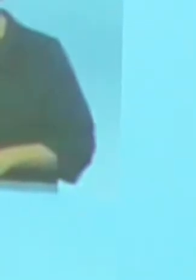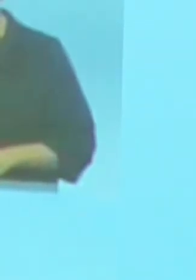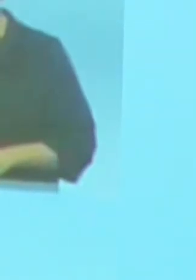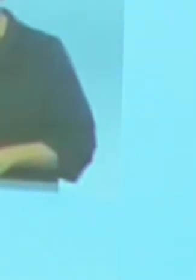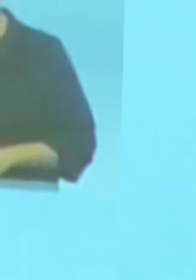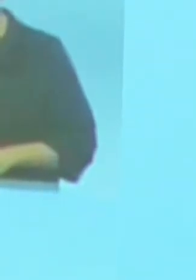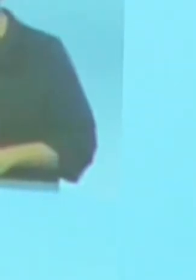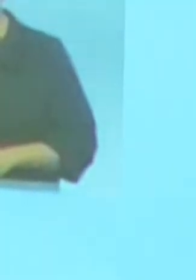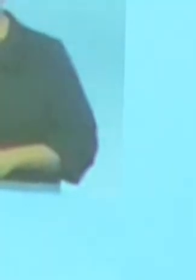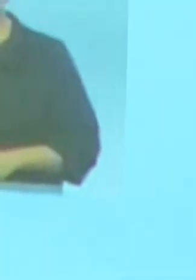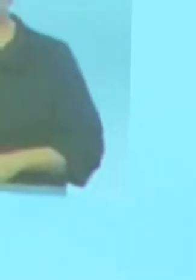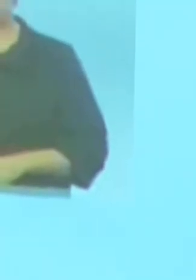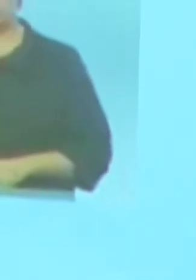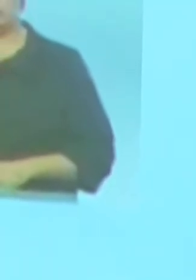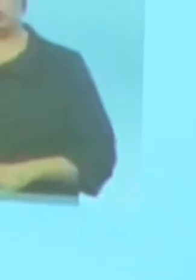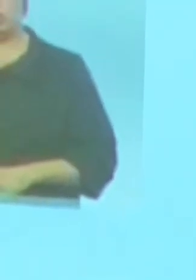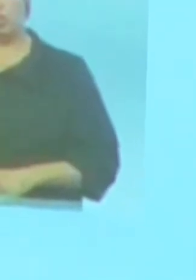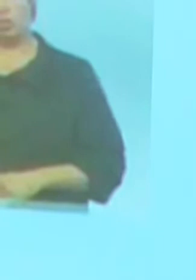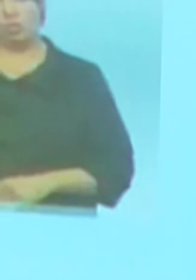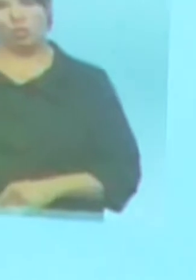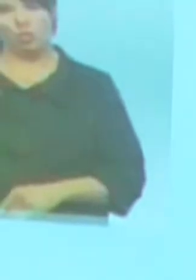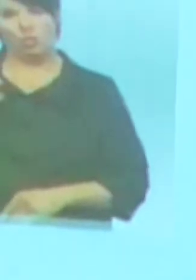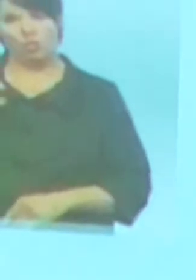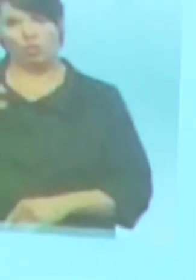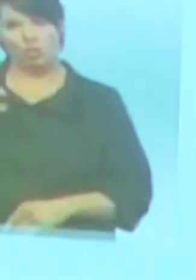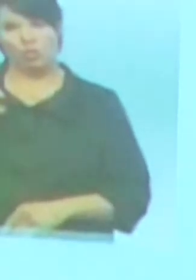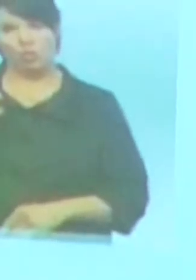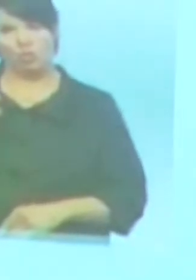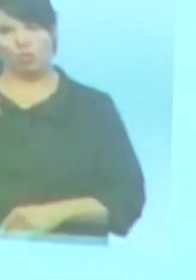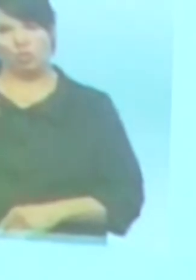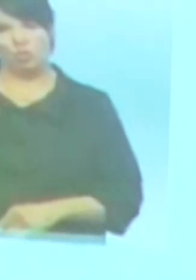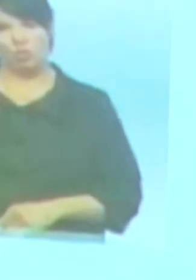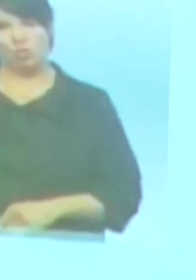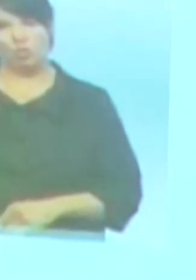Dolmetscherin. Ja, man sieht hier die alte Einblendung. Und in